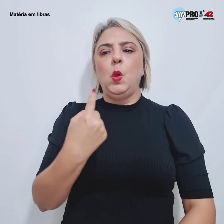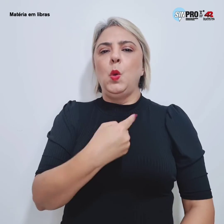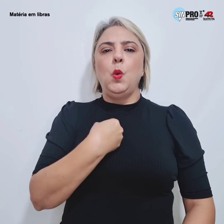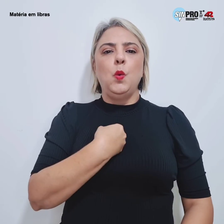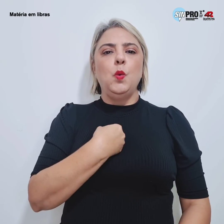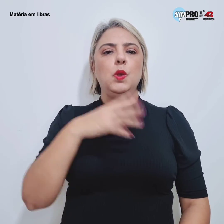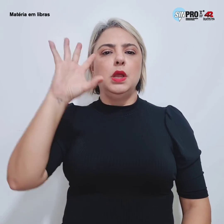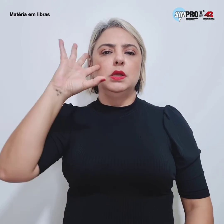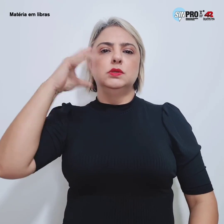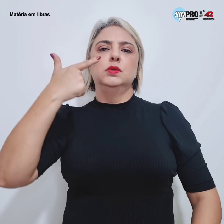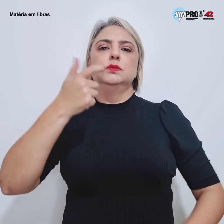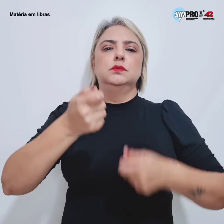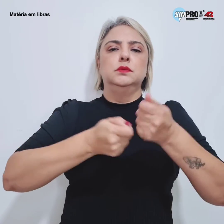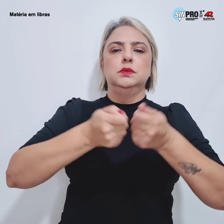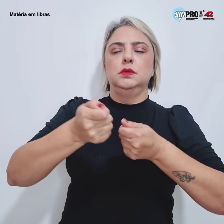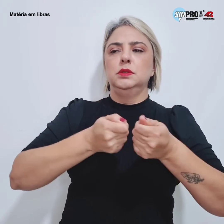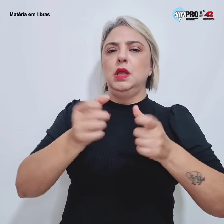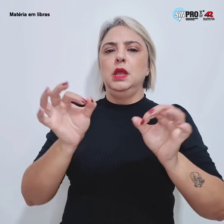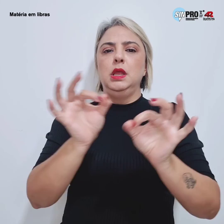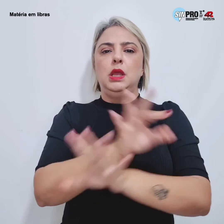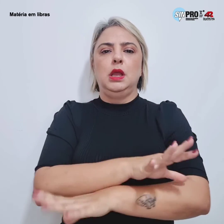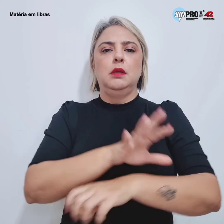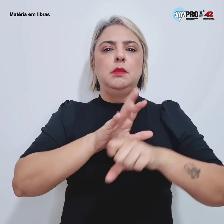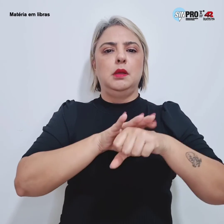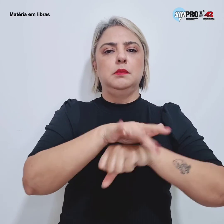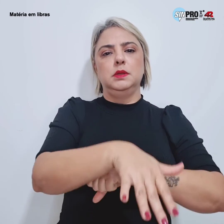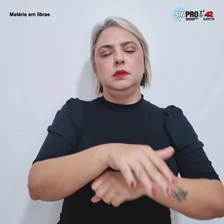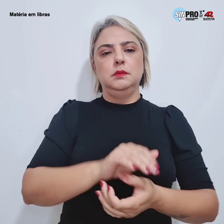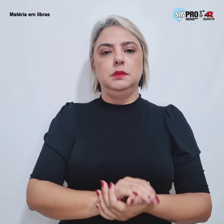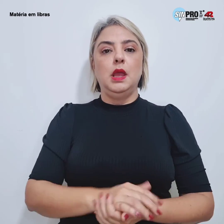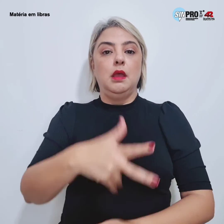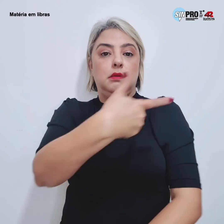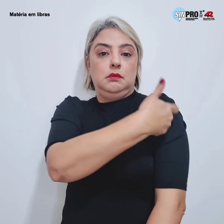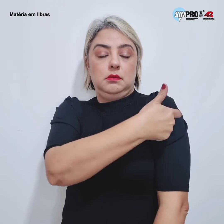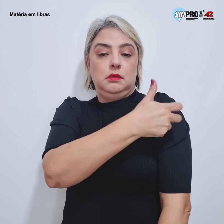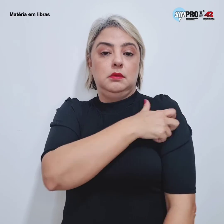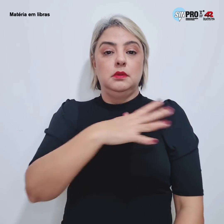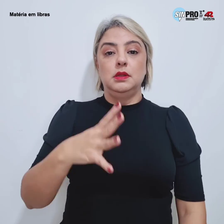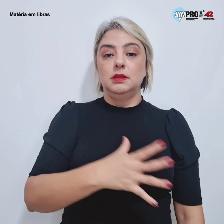para controlar e debelar a pandemia. A vacina salva vidas.